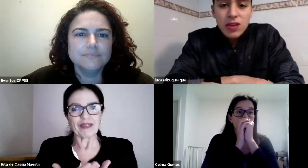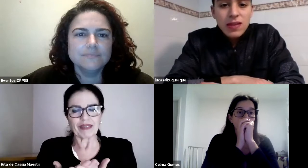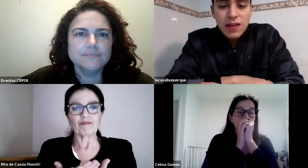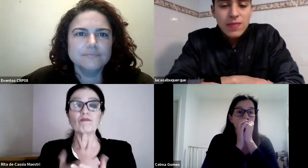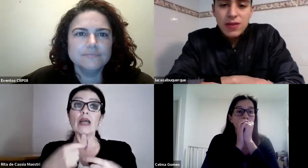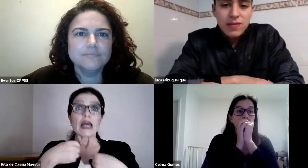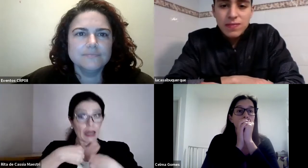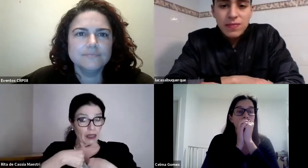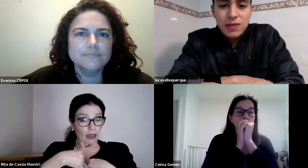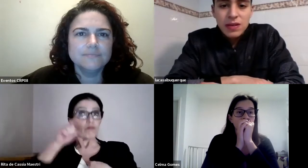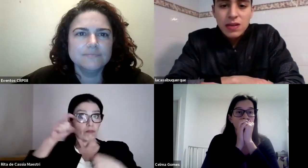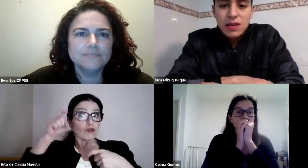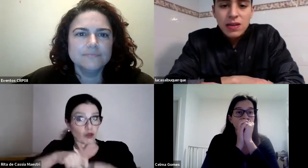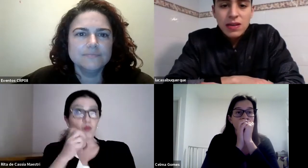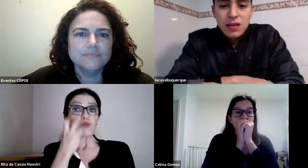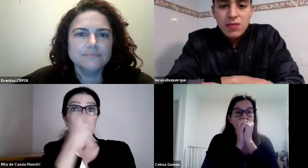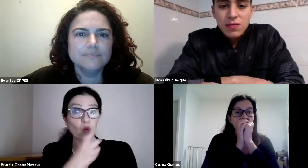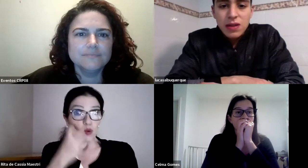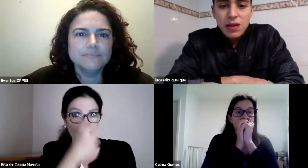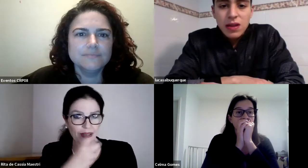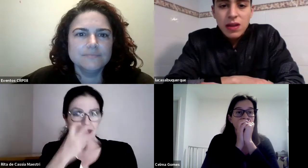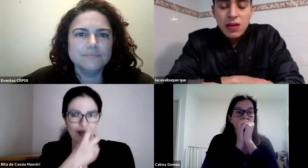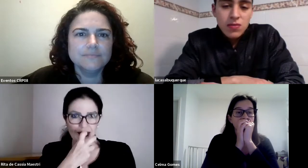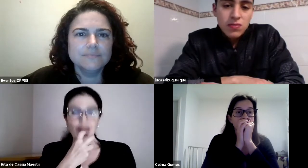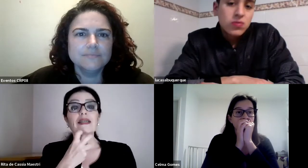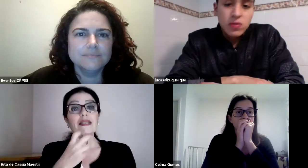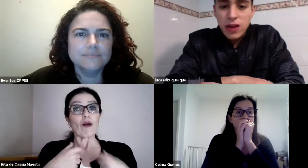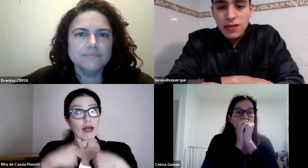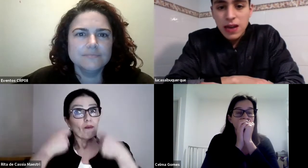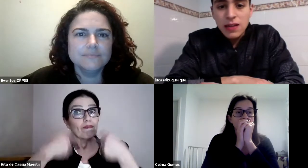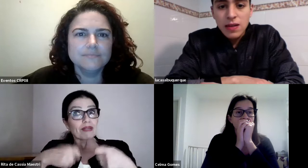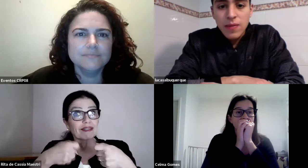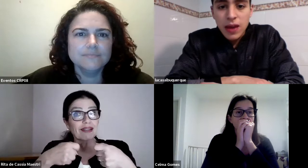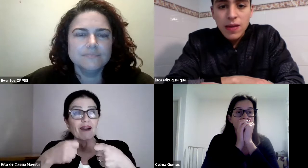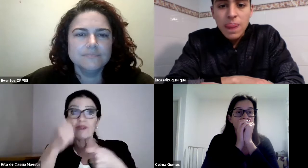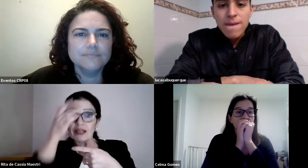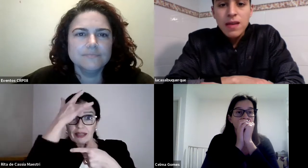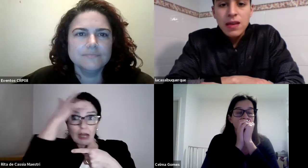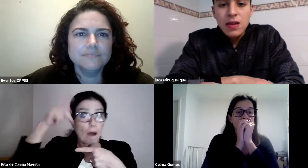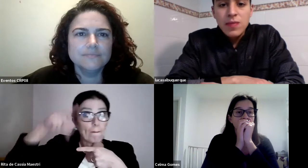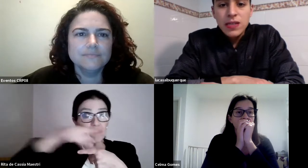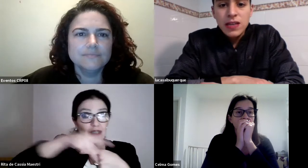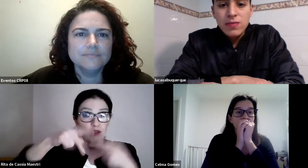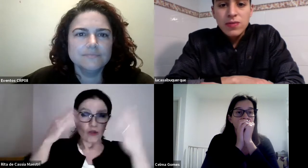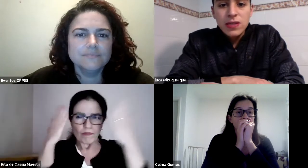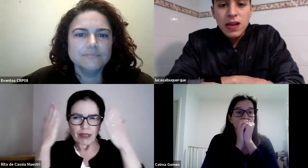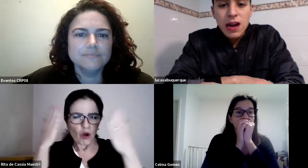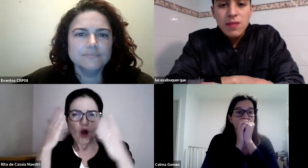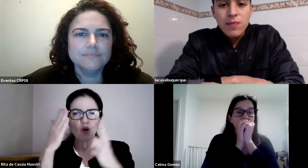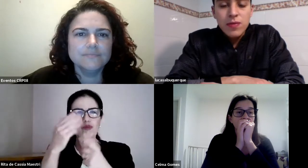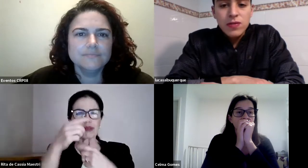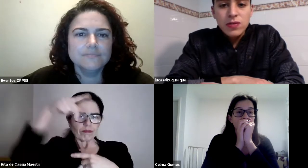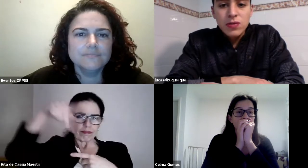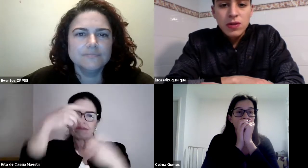Não tinha intérprete. Então, eu sou oralizada também, e eu precisava